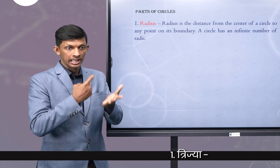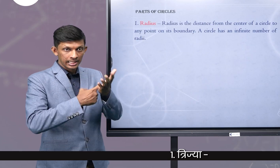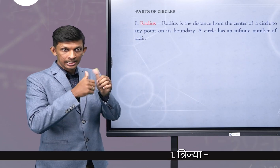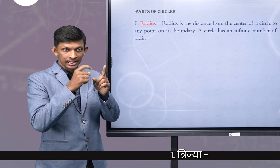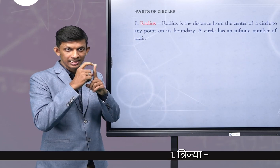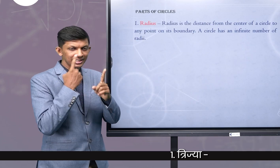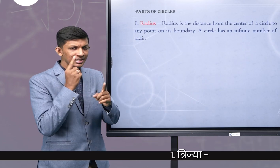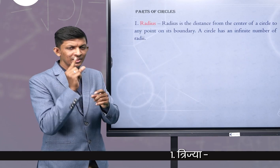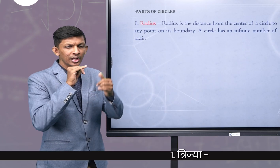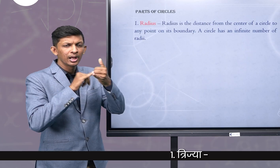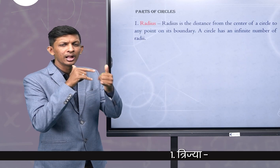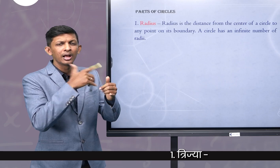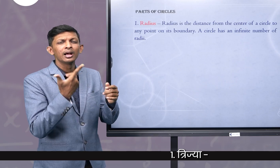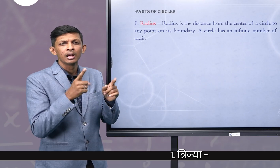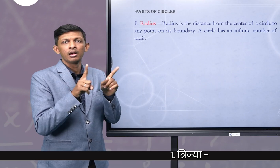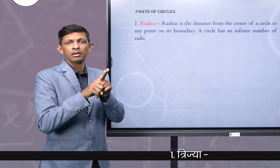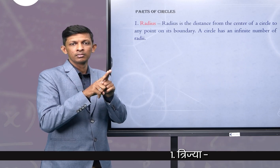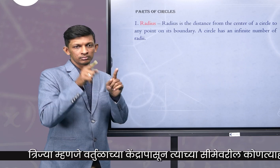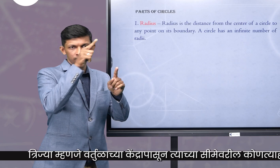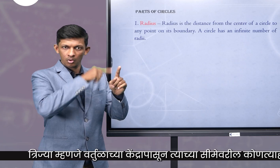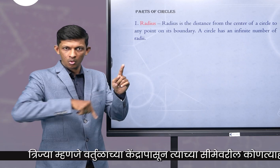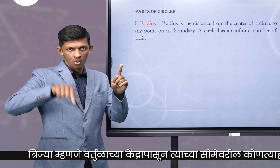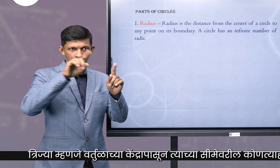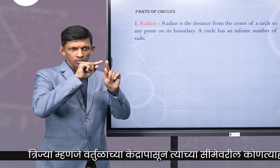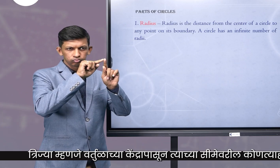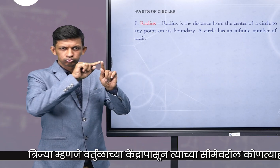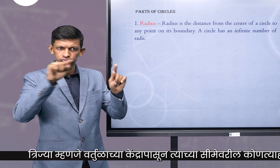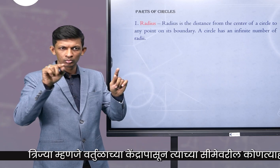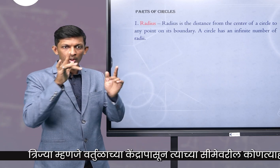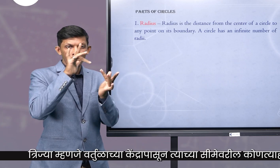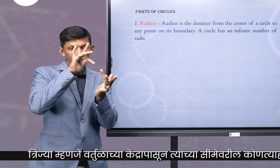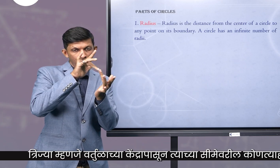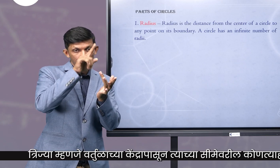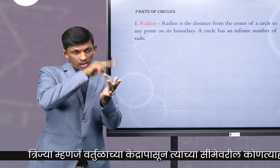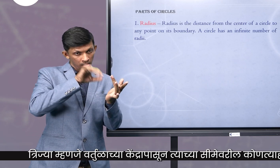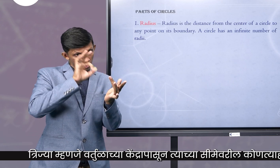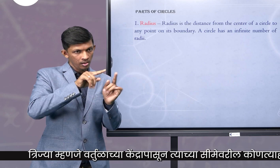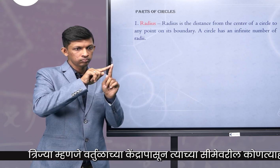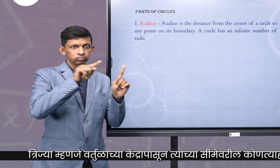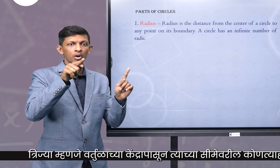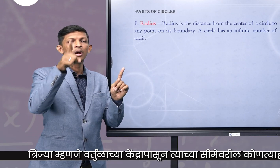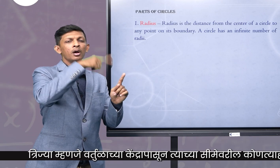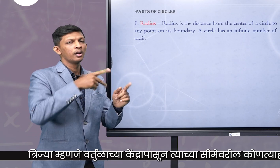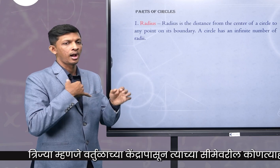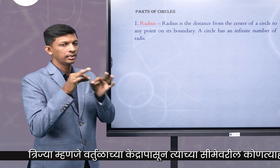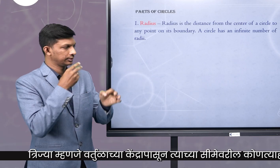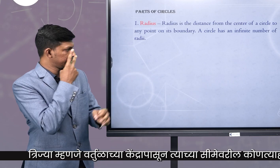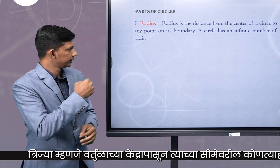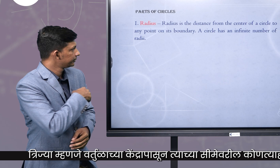1. त्रिज्या. त्रिज्या म्हणजे वर्तुळाच्या केंद्रापासून त्याच्या सीमेवरील कोणत्याही